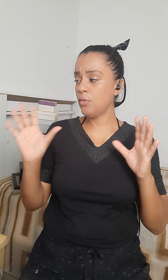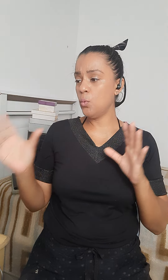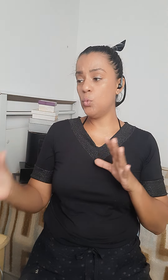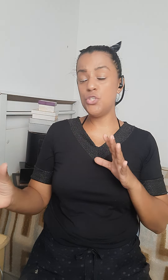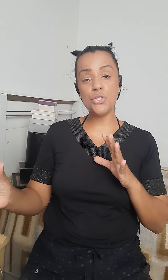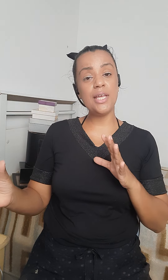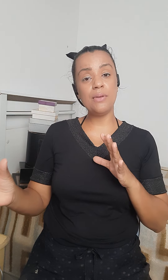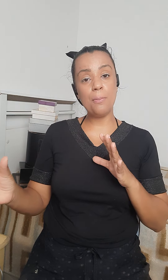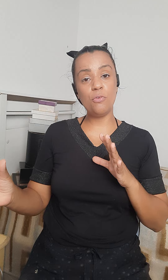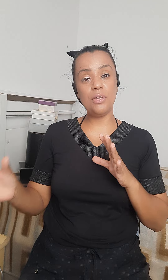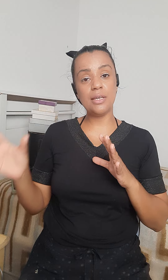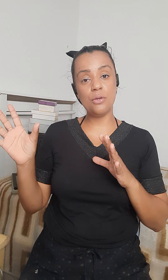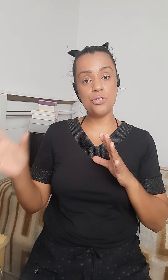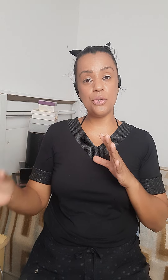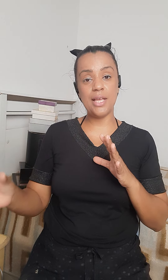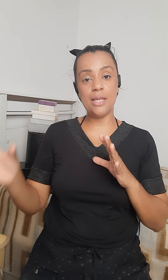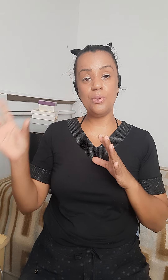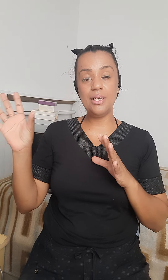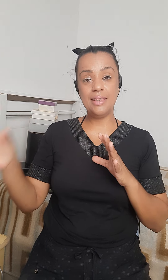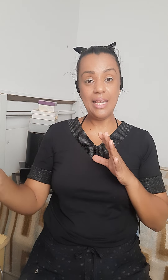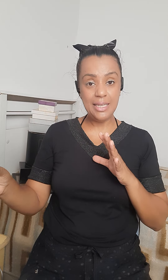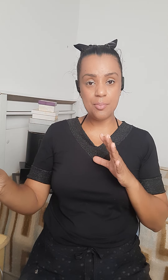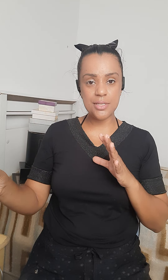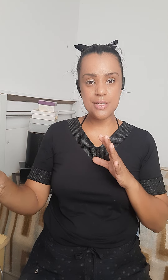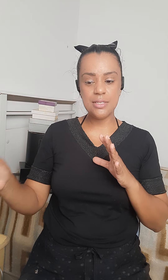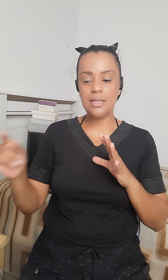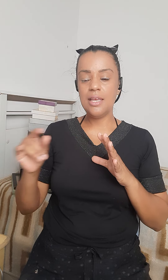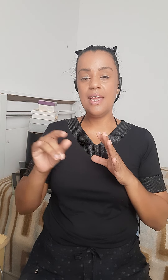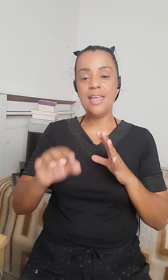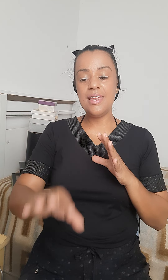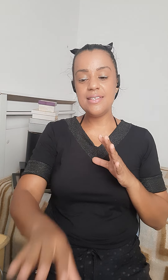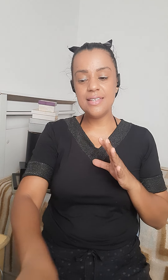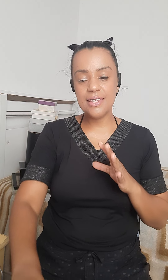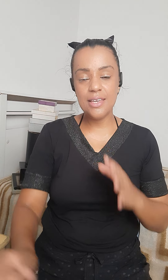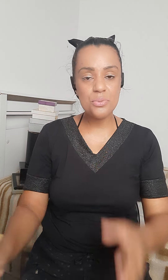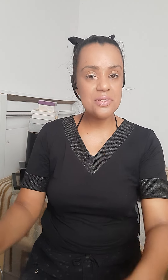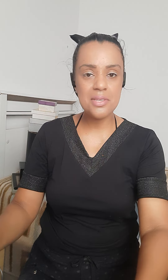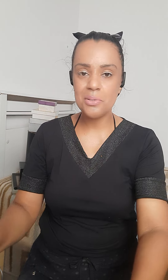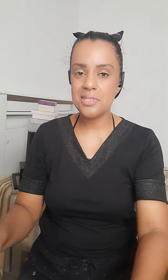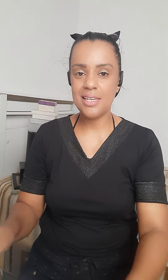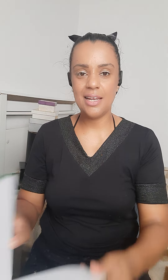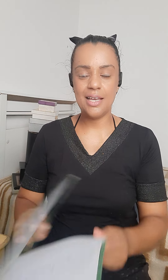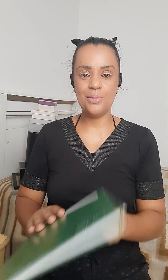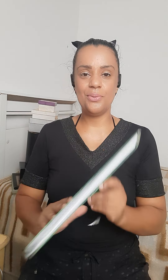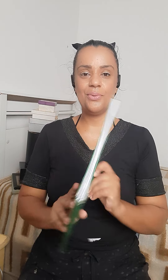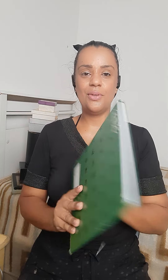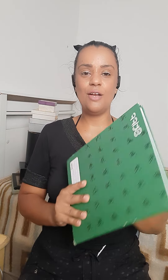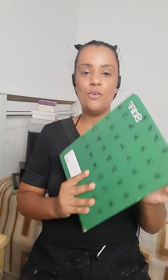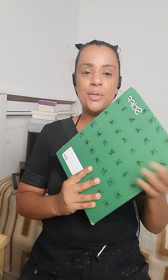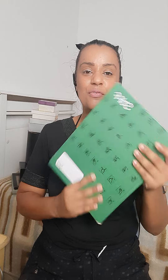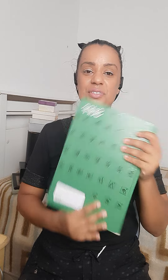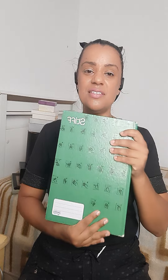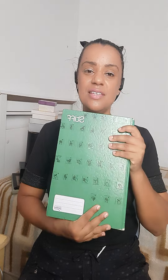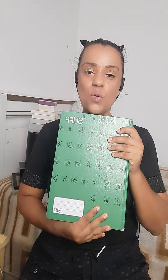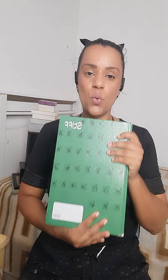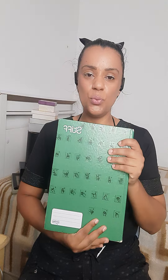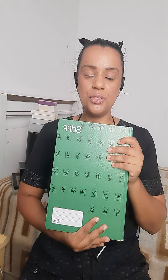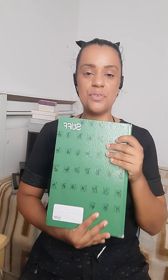O dicionário Capovilla, que é o dicionário da Libras. Esse aqui é o seu sinalário. A forma que você se encontre, você